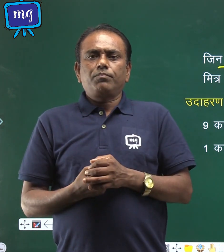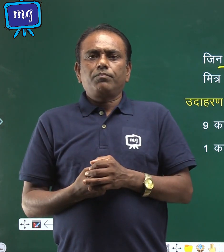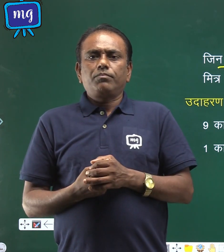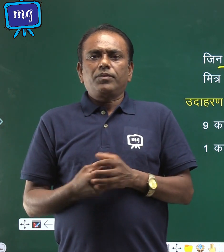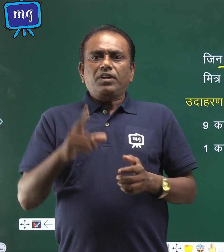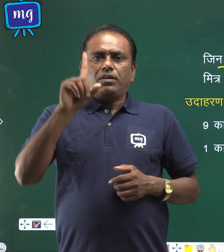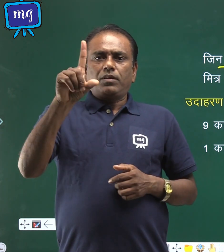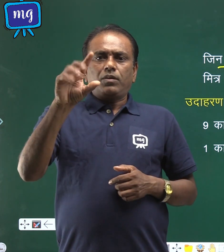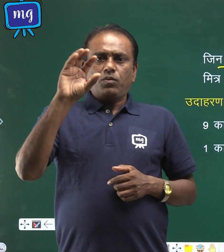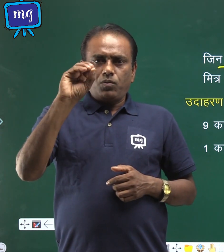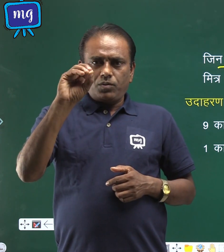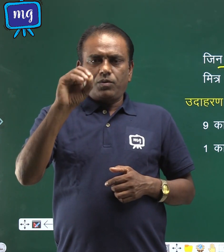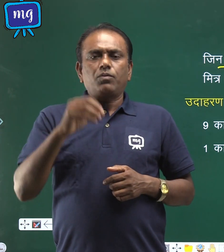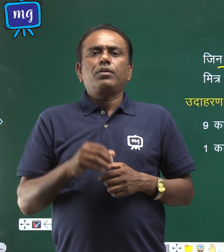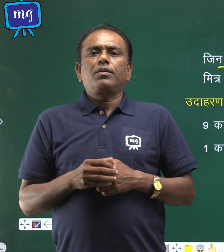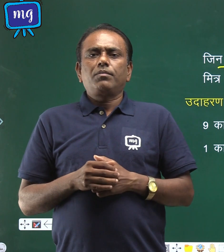10 होता है